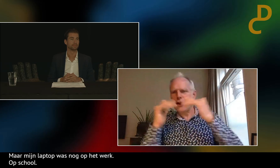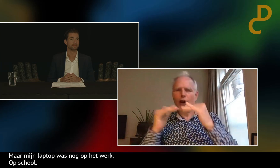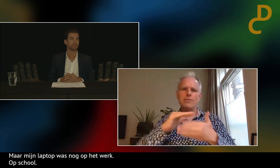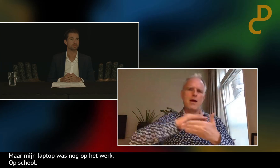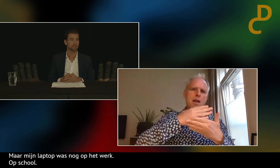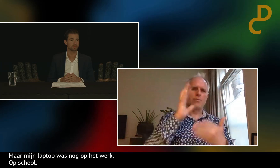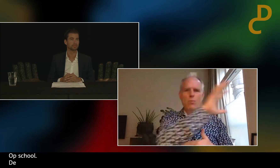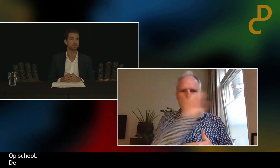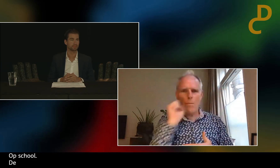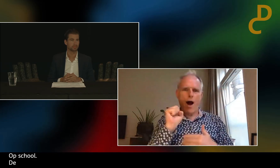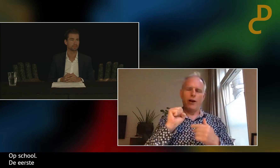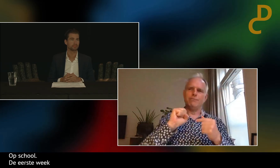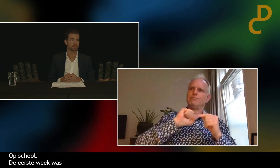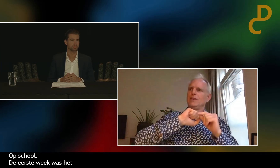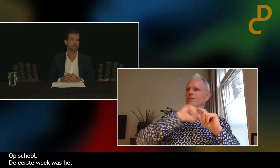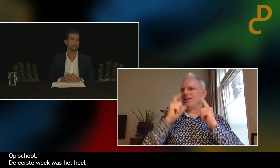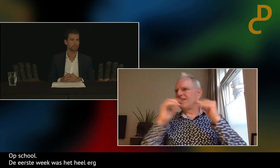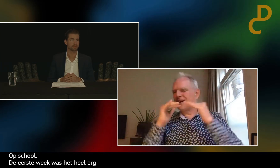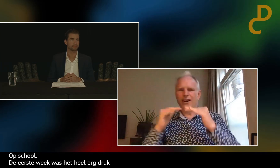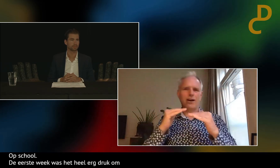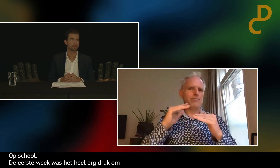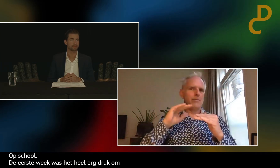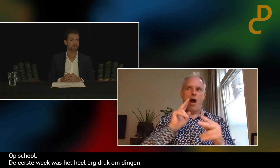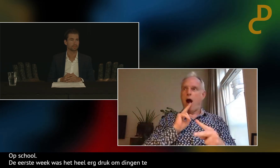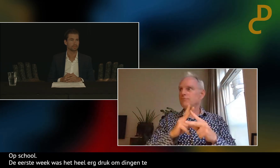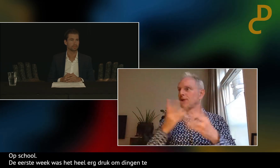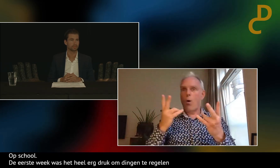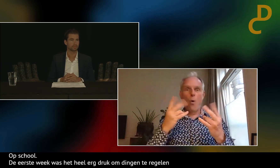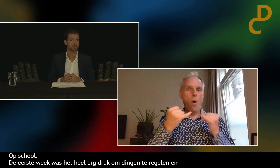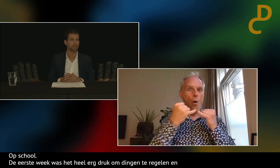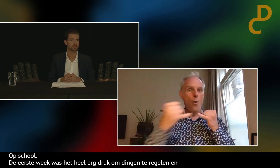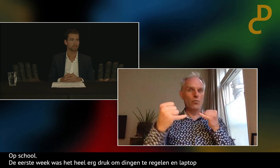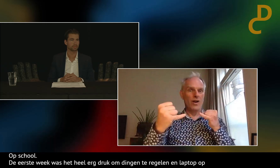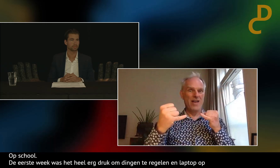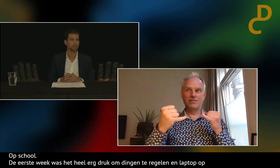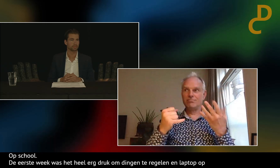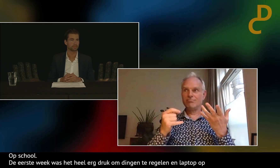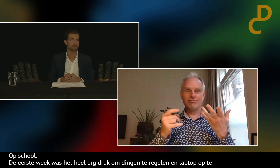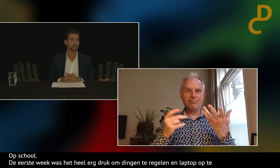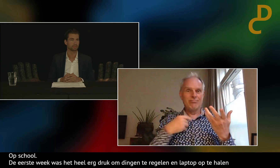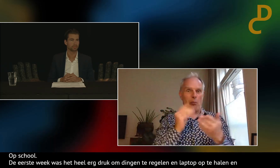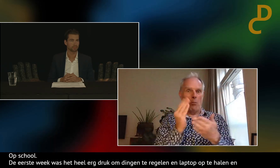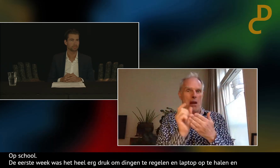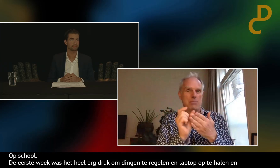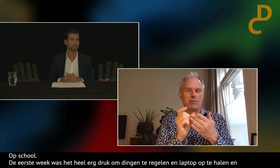het echt wel heel erg druk om dingen te regelen, om een laptop op te halen, om andere dingen te regelen, om afspraken, hoe kunnen we dat online gaan